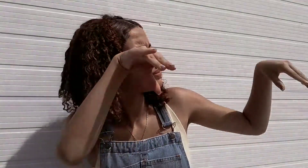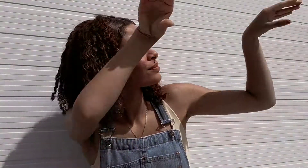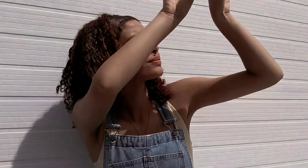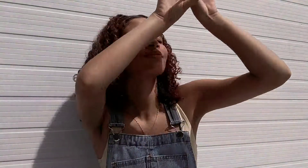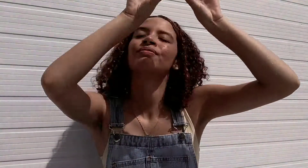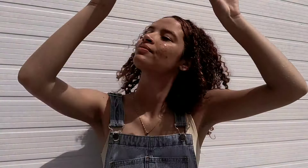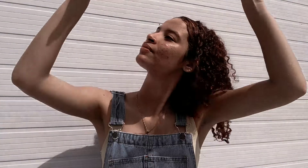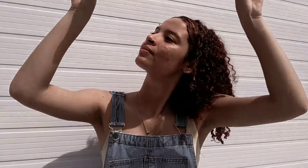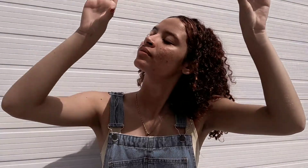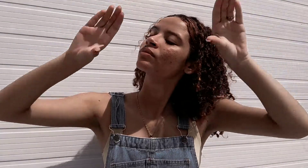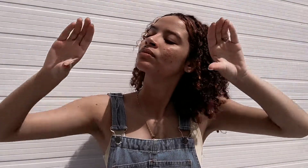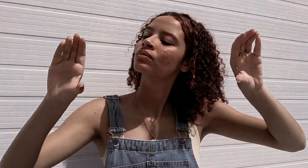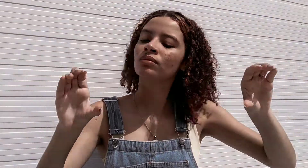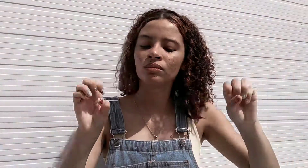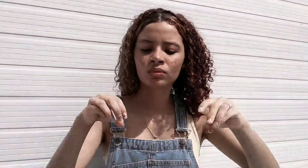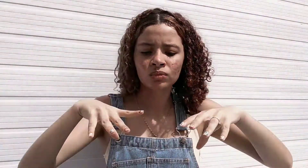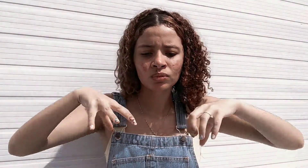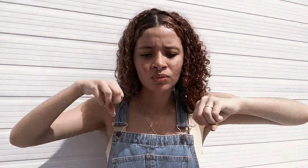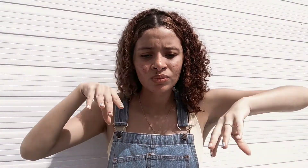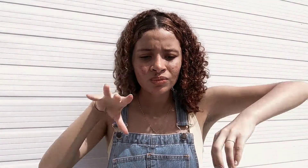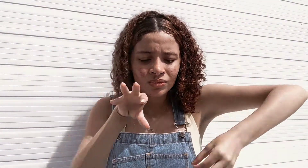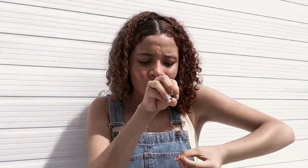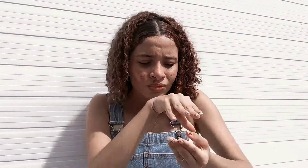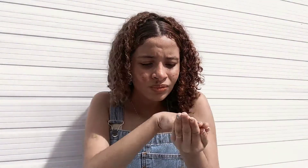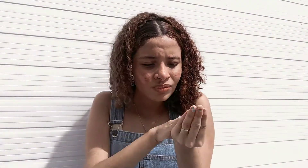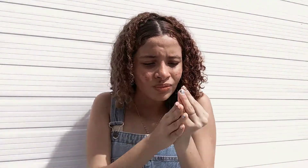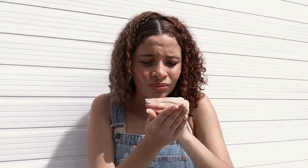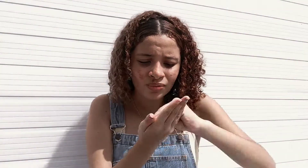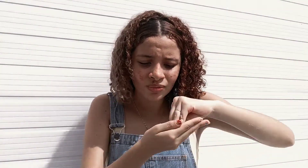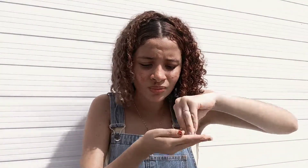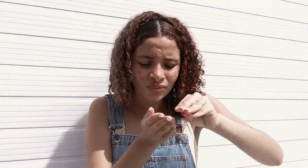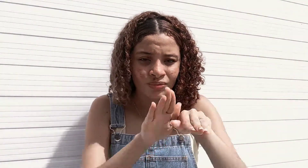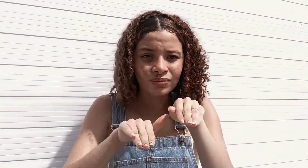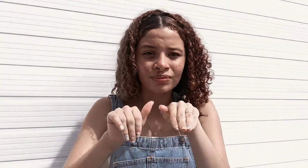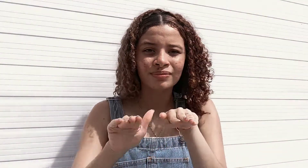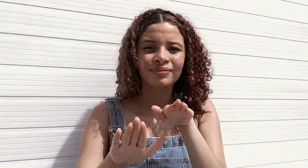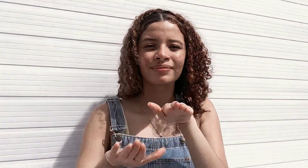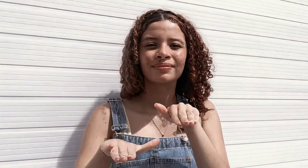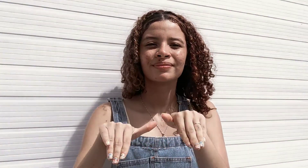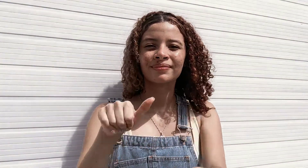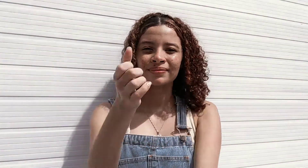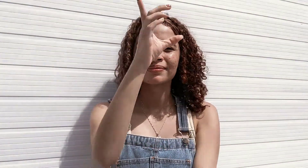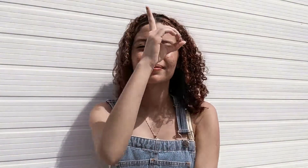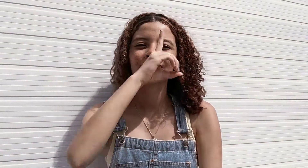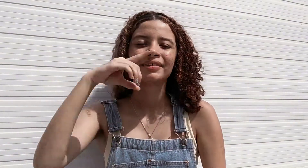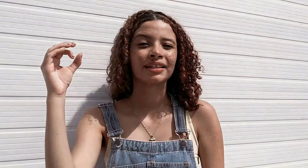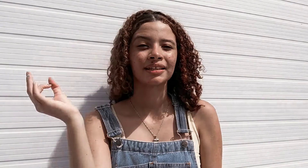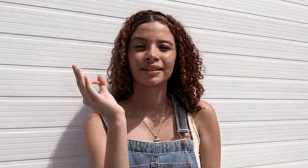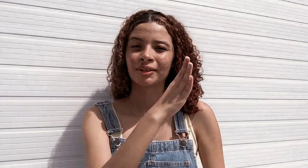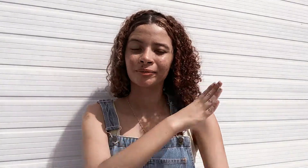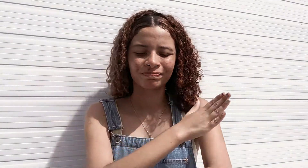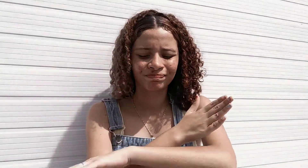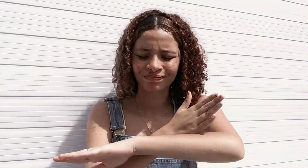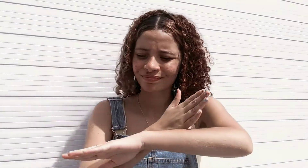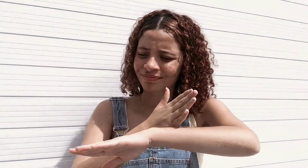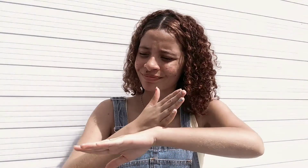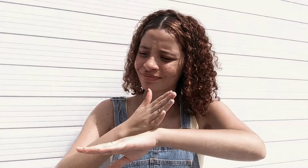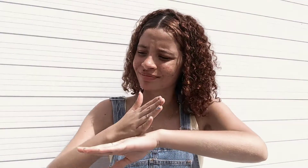onde o céu molha o chão Céu e chão grudam no pé, amarelo, azul e branco